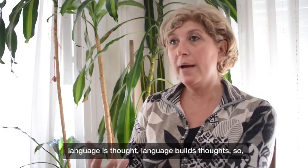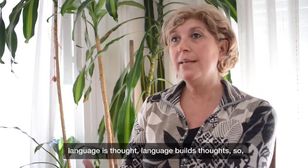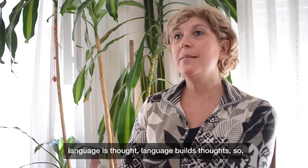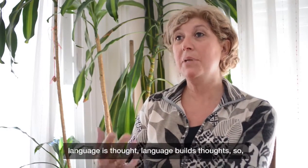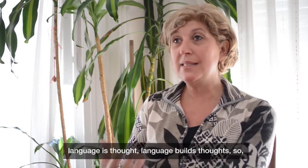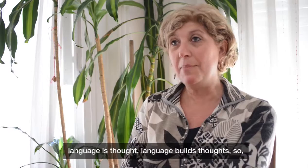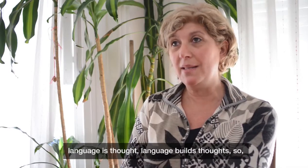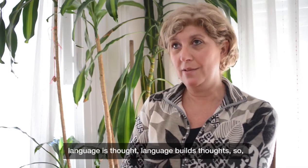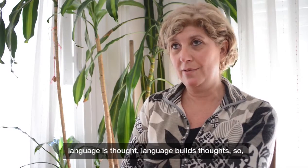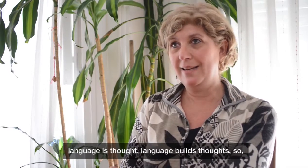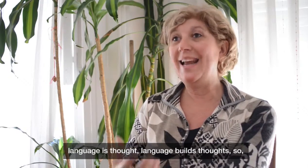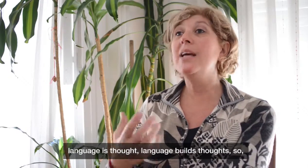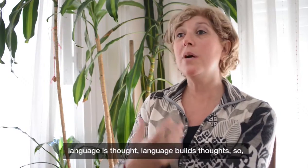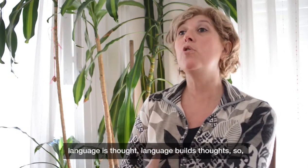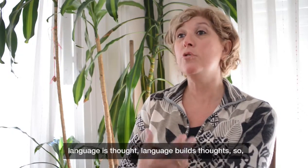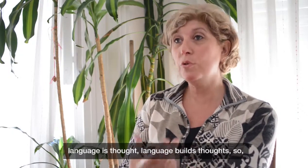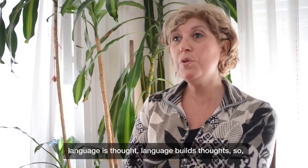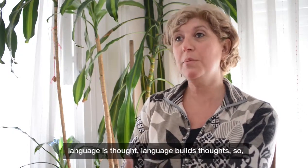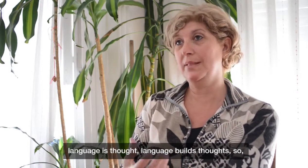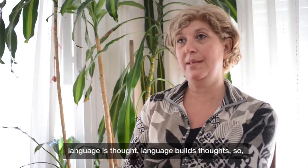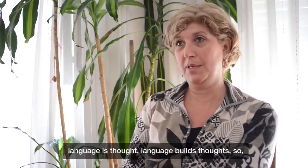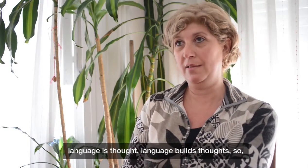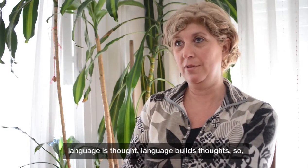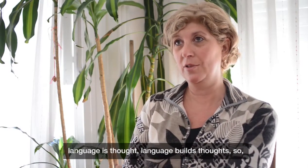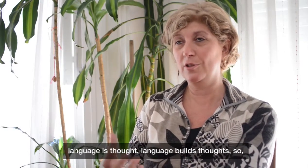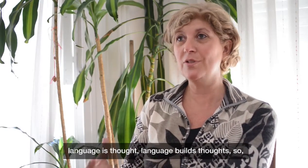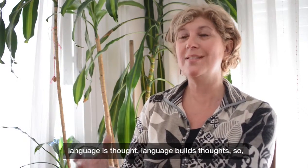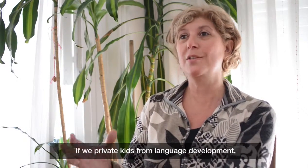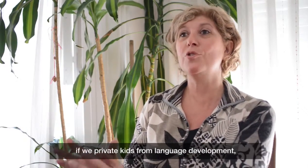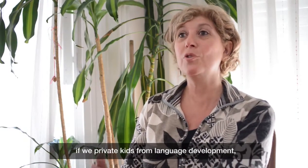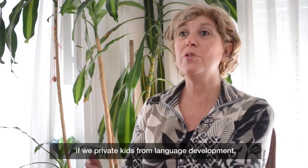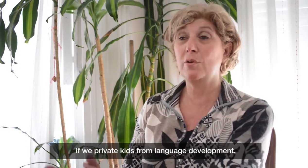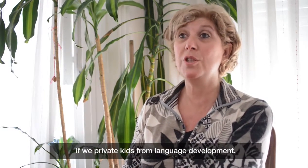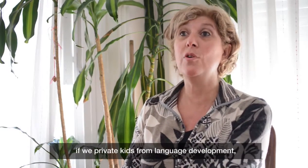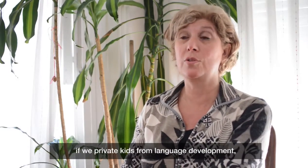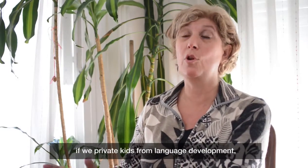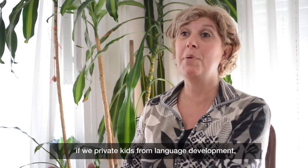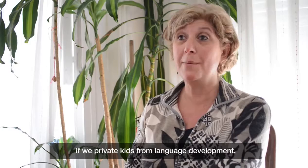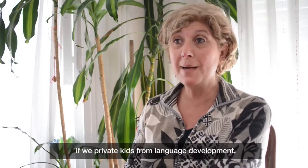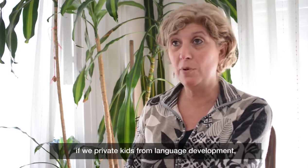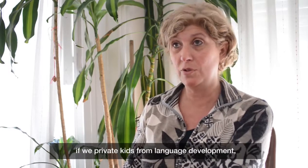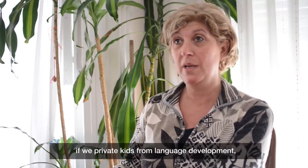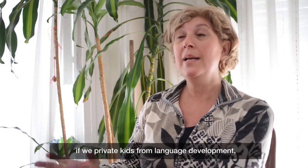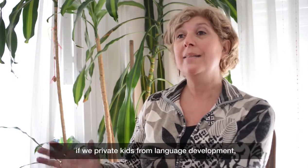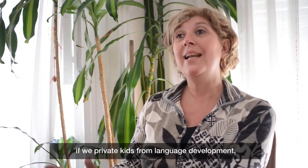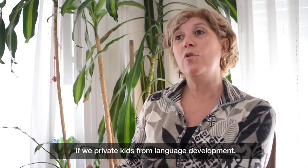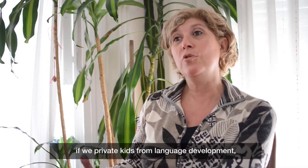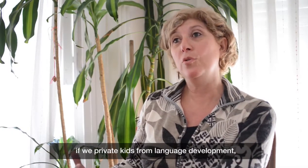es pensamiento. La lengua construye pensamiento. Entonces, si nosotros a los chicos los privamos de la construcción